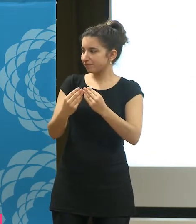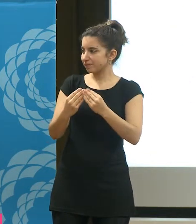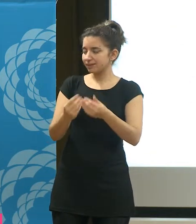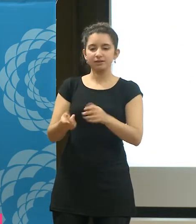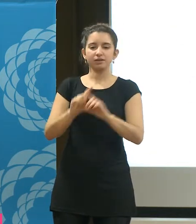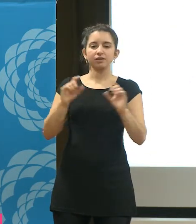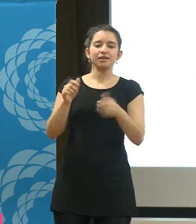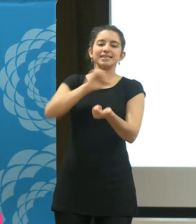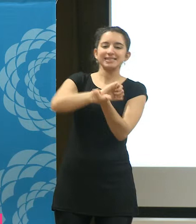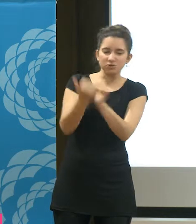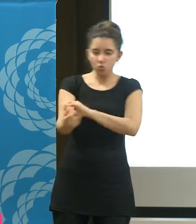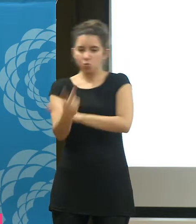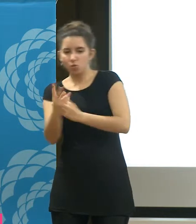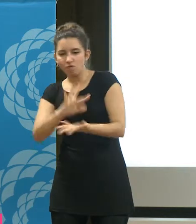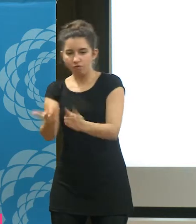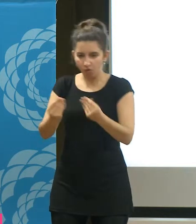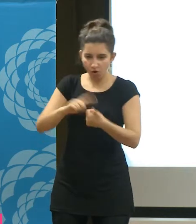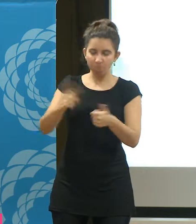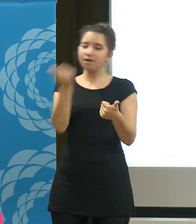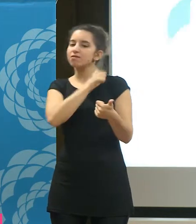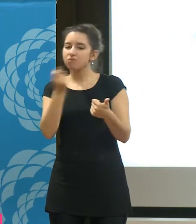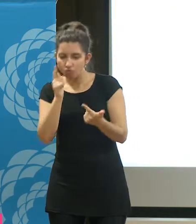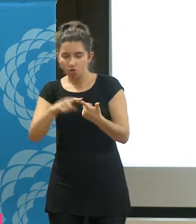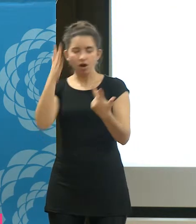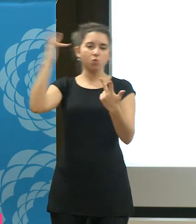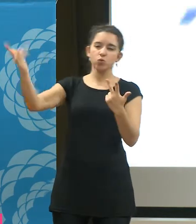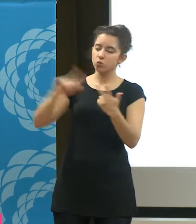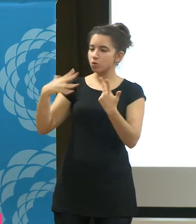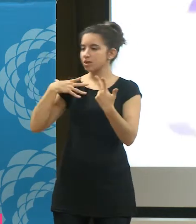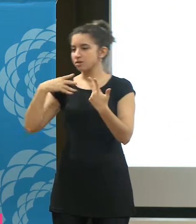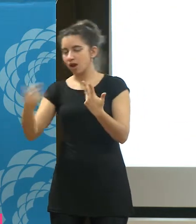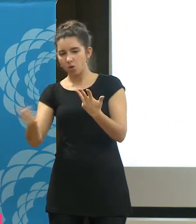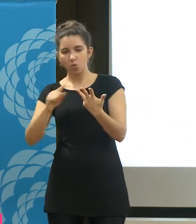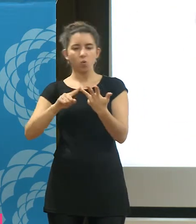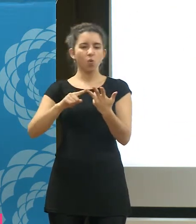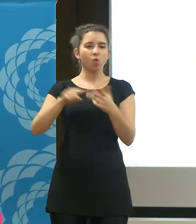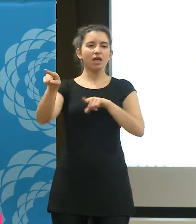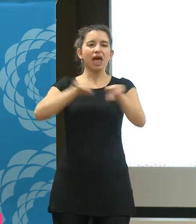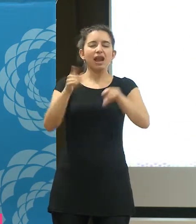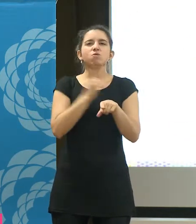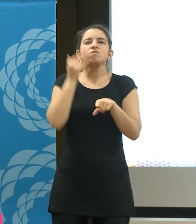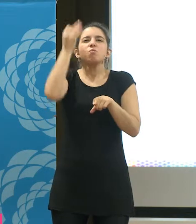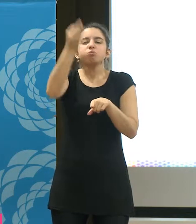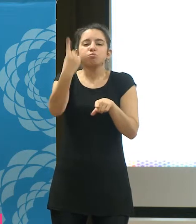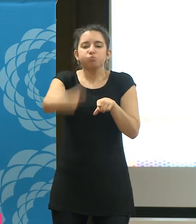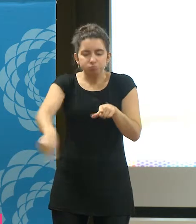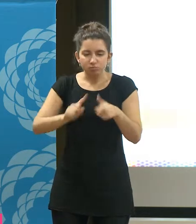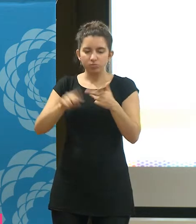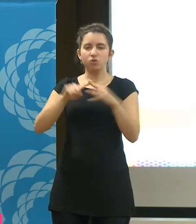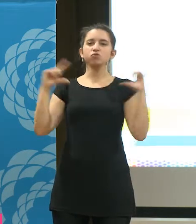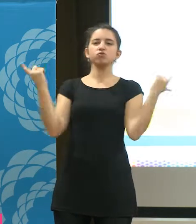riesgos asociados, drogas, adicciones, cultura, salud, sobre estudios y carreras universitarias, sobre